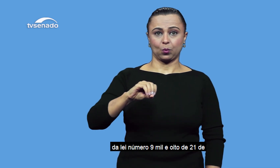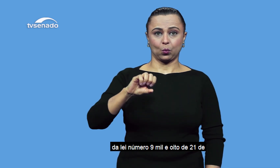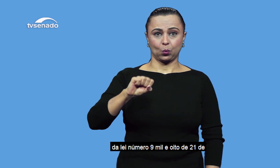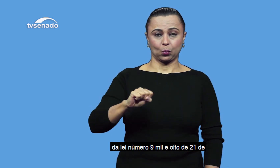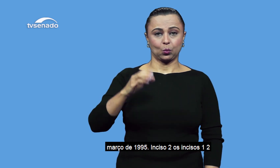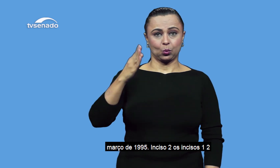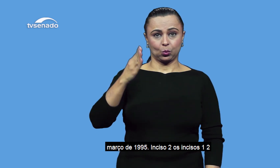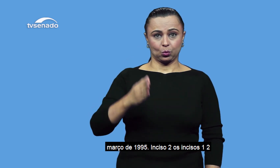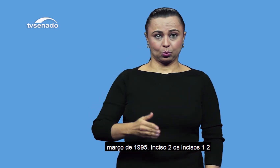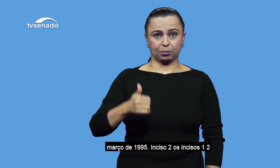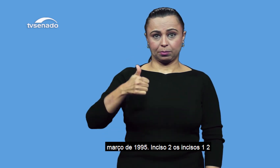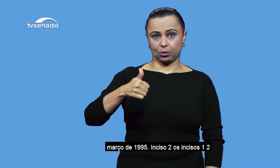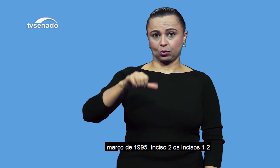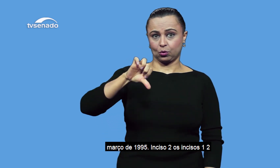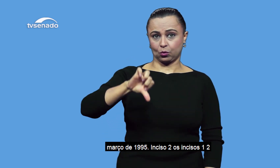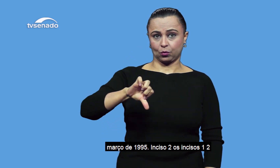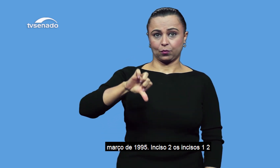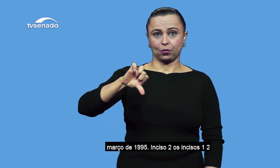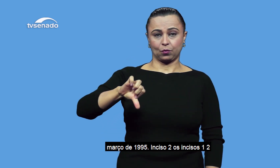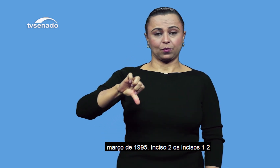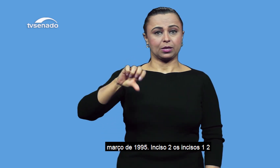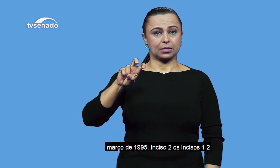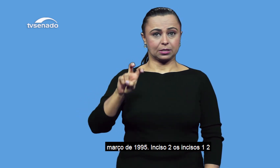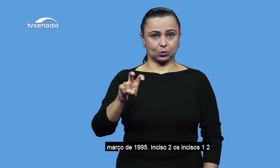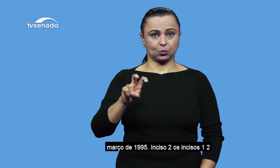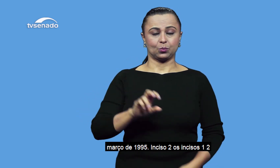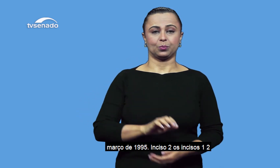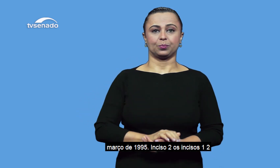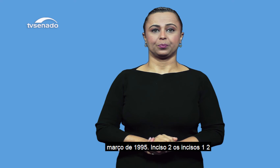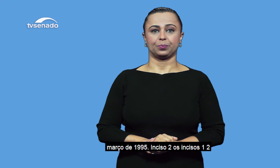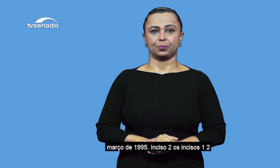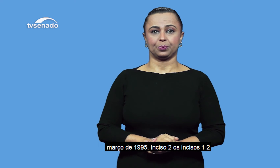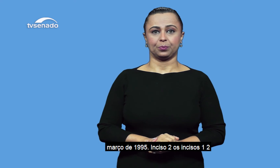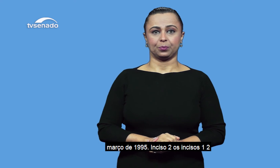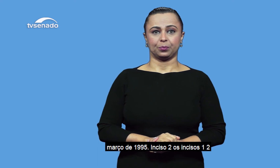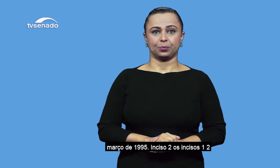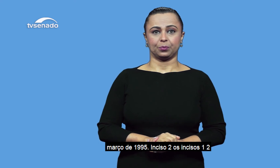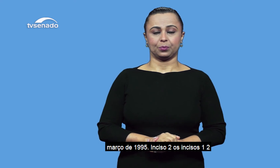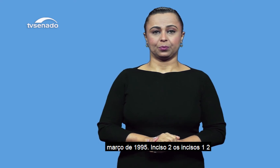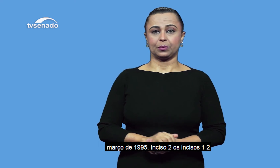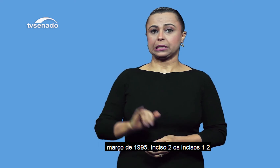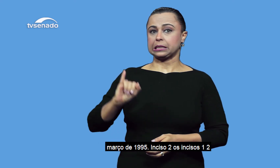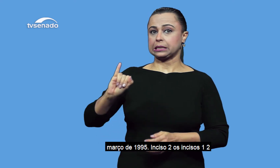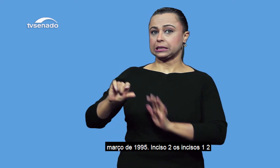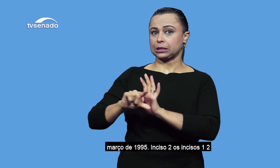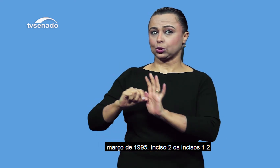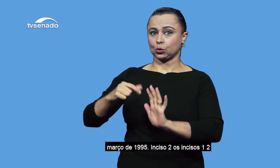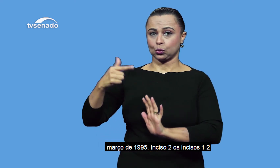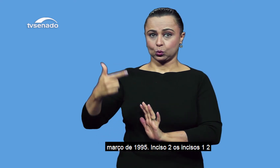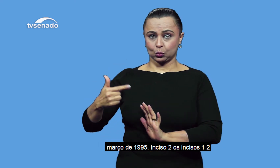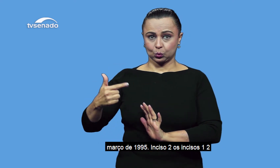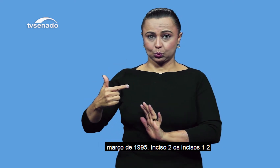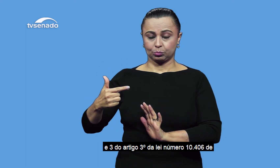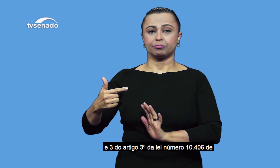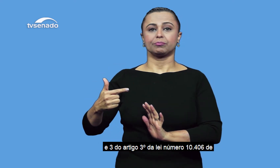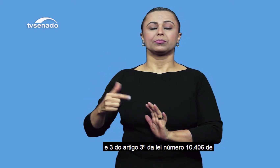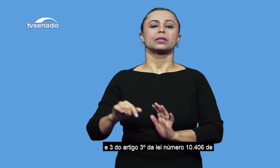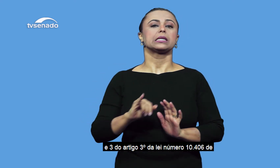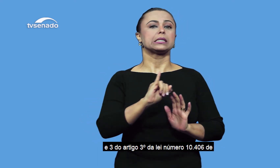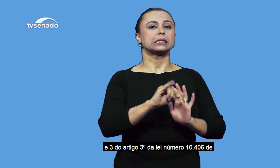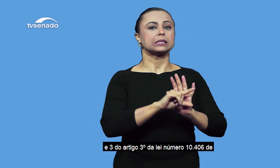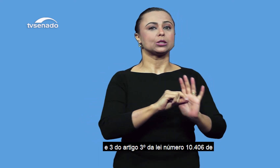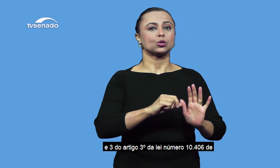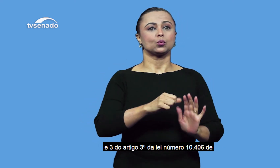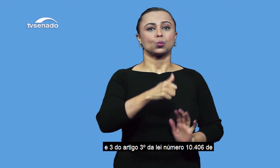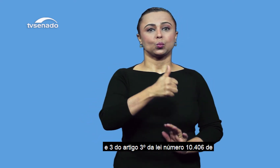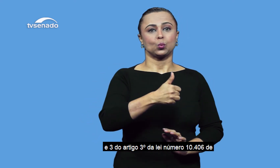21 de março de 1995 em inciso 2 os incisos 1 2 e 3 do artigo